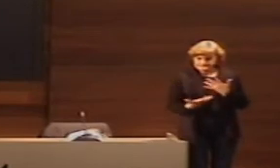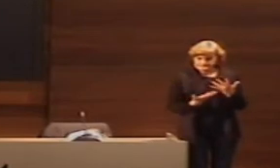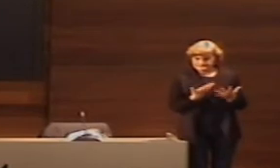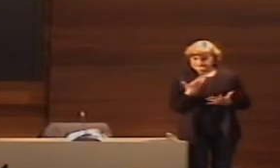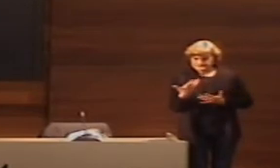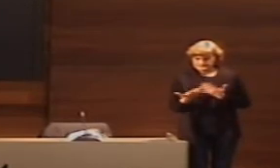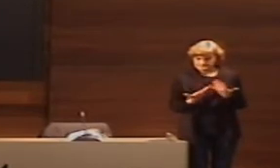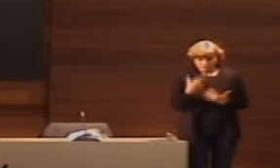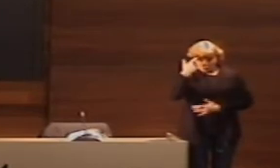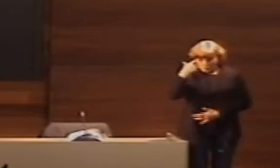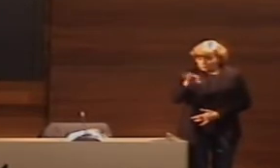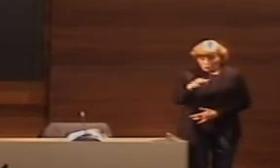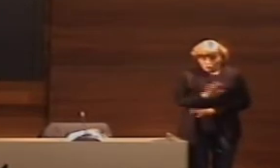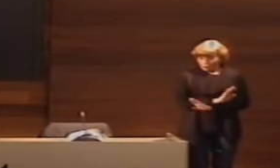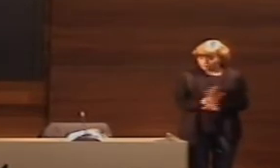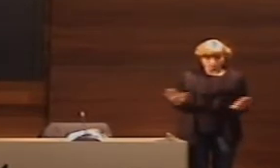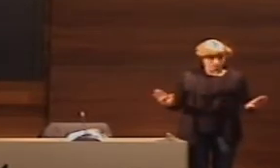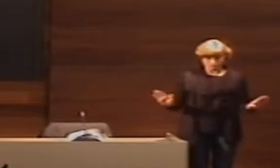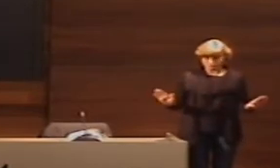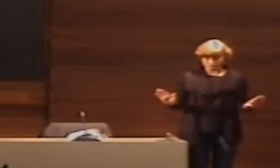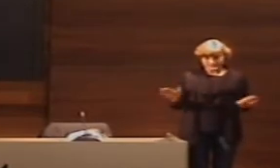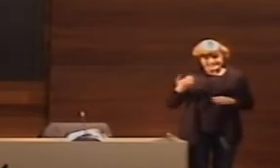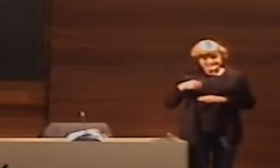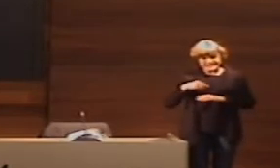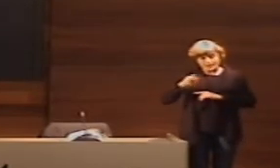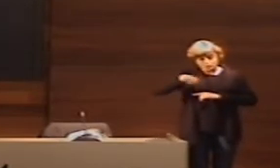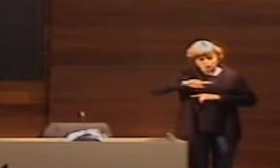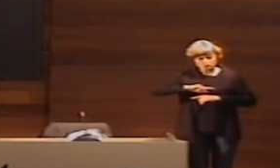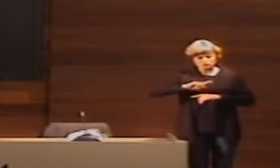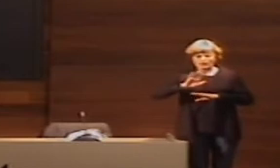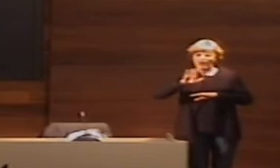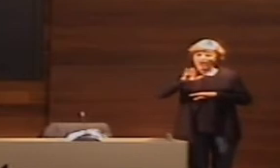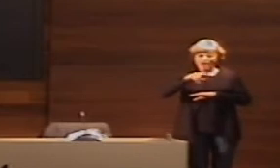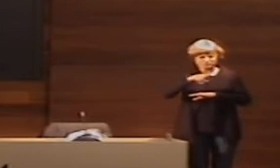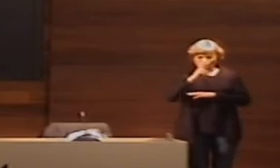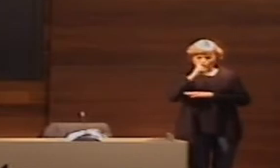Esto no tiene ni pies ni cabeza y bueno, hace años que lo criticamos y